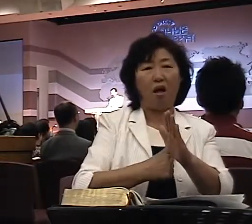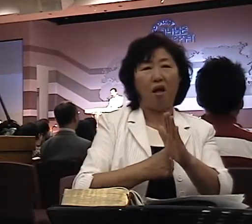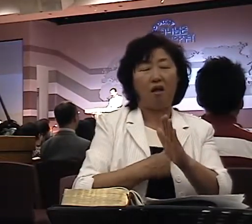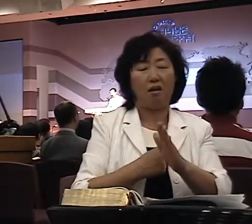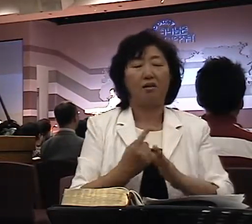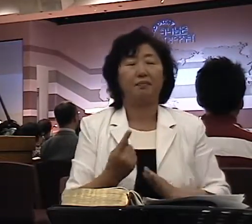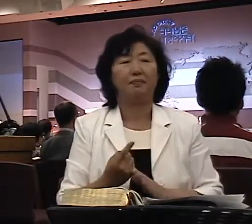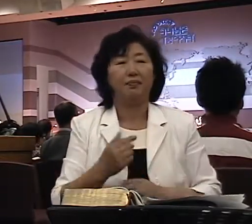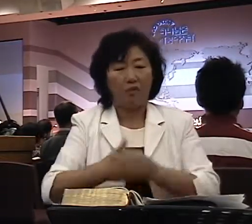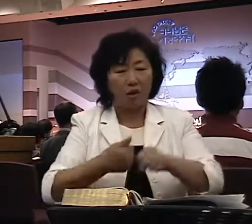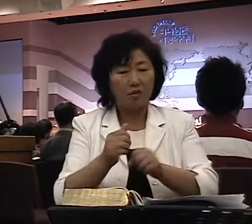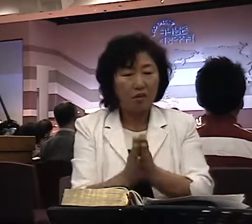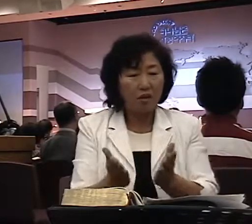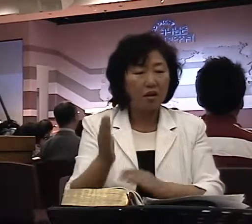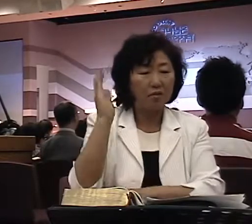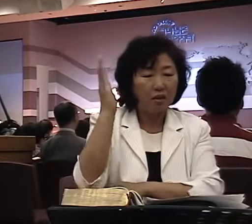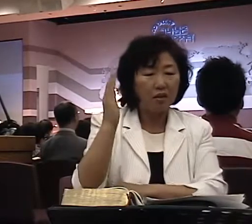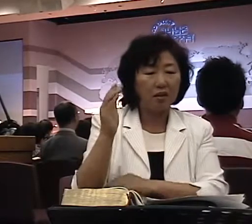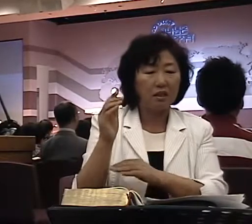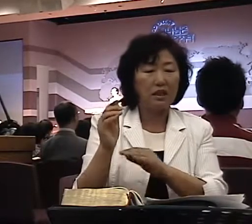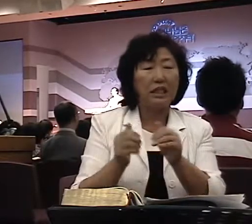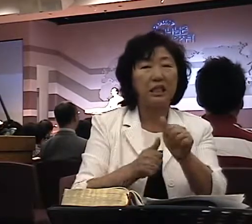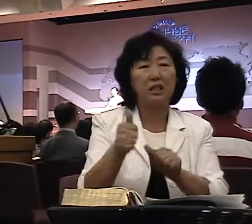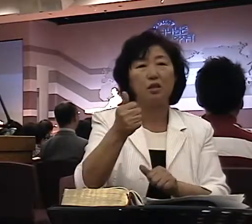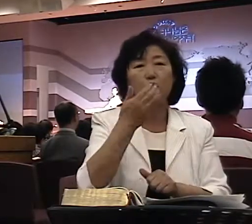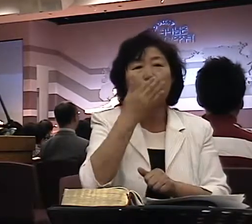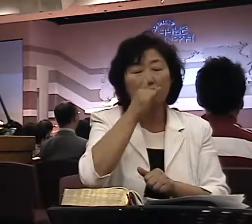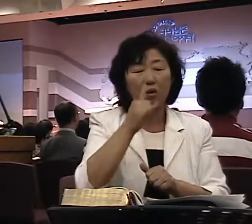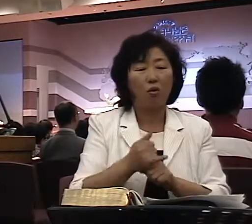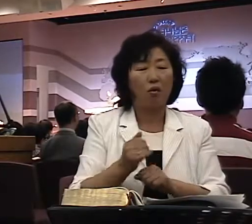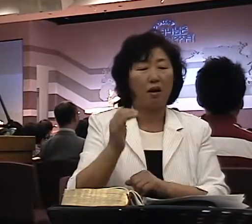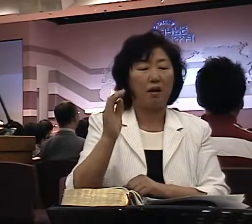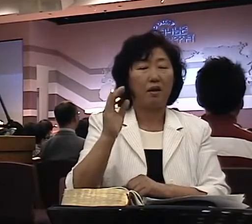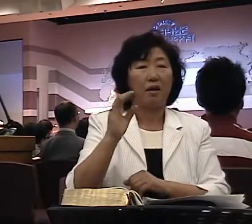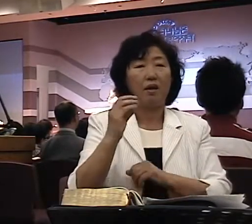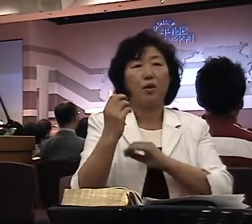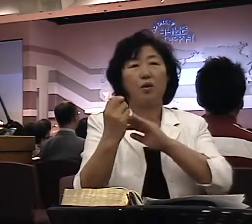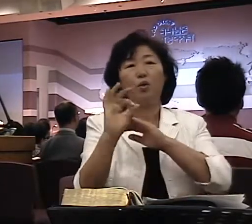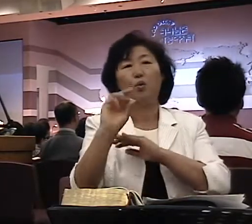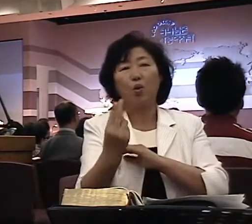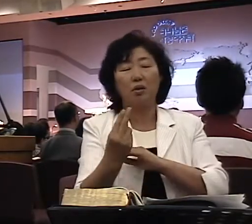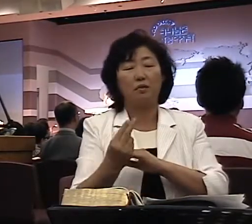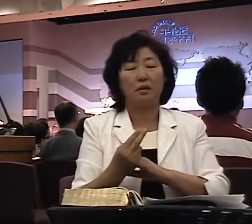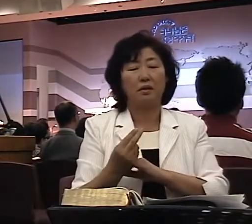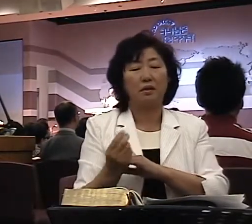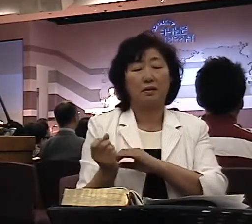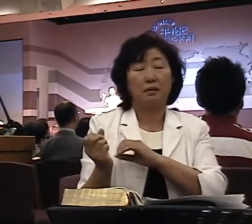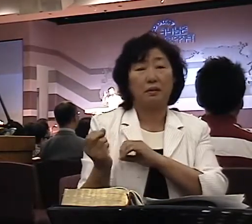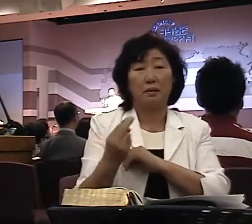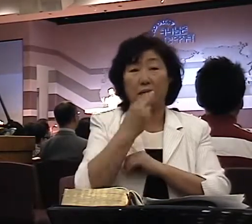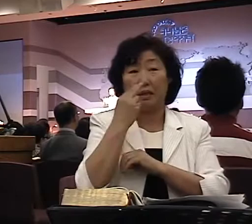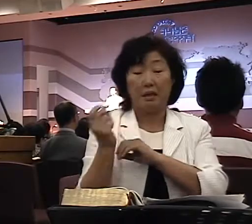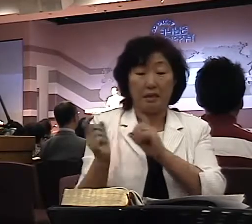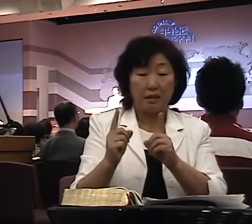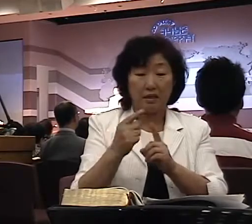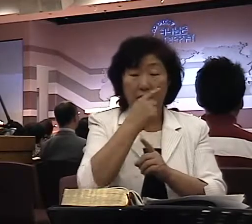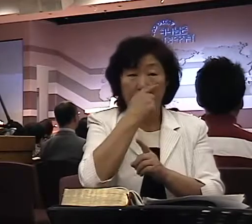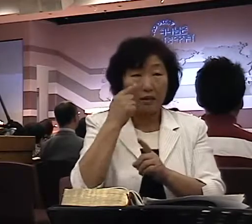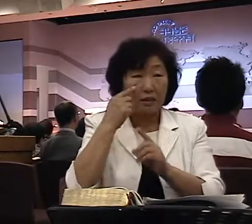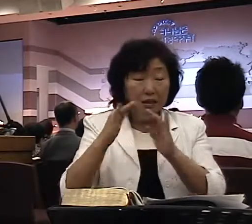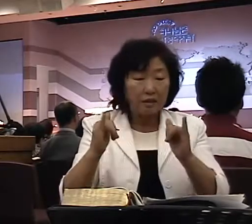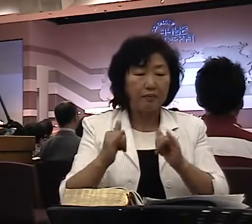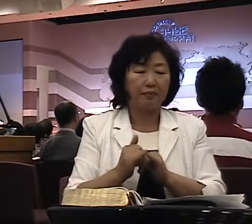성경은 말씀합니다. 이길 수 있다고 말씀합니다. 요셉은 우리에게 산 증인으로 보여줍니다. 끝까지 노할 수